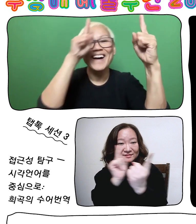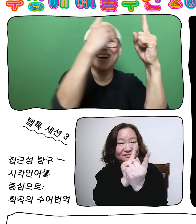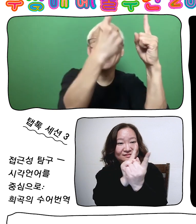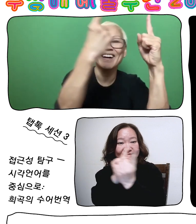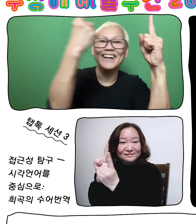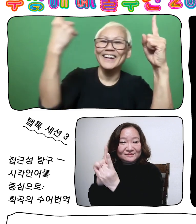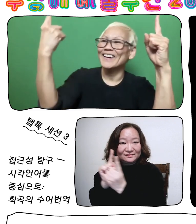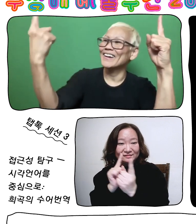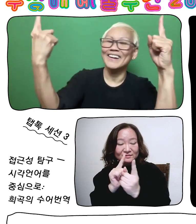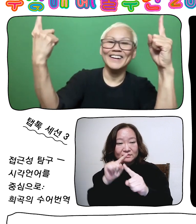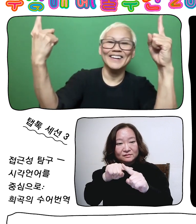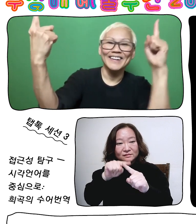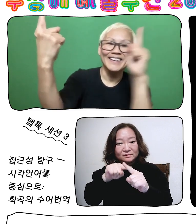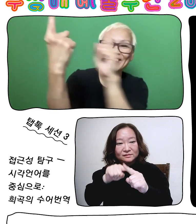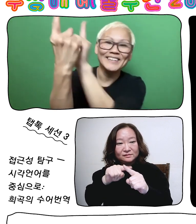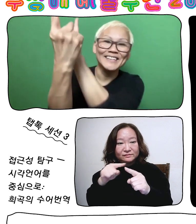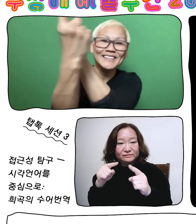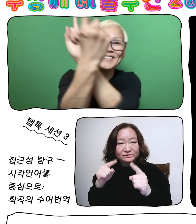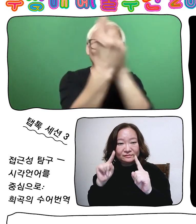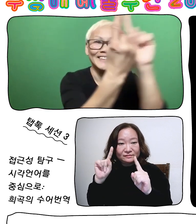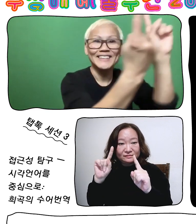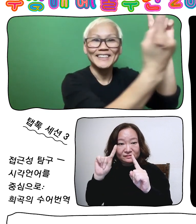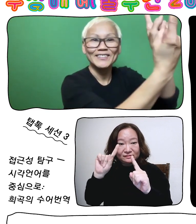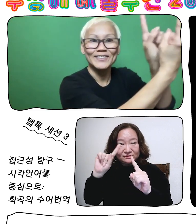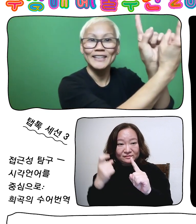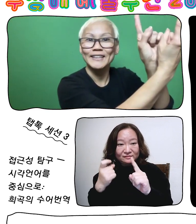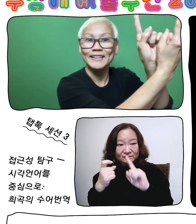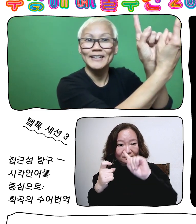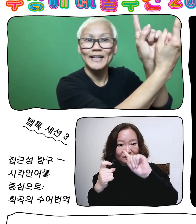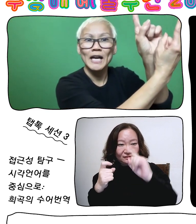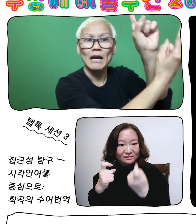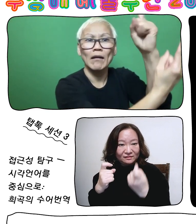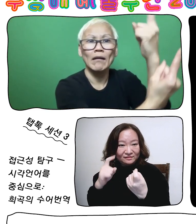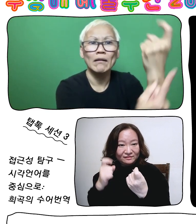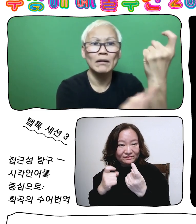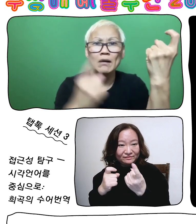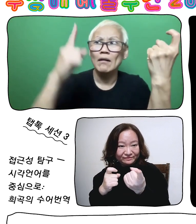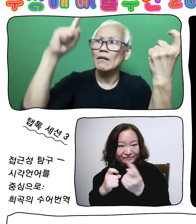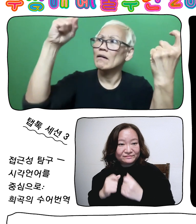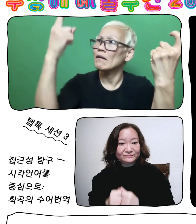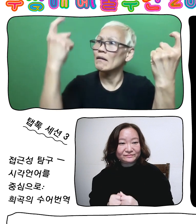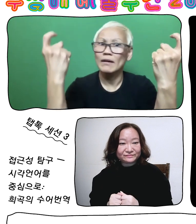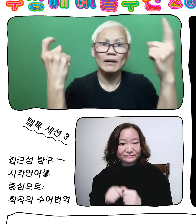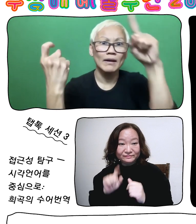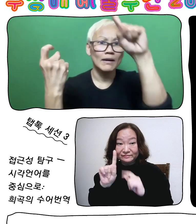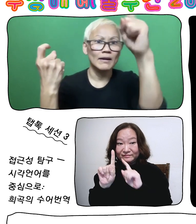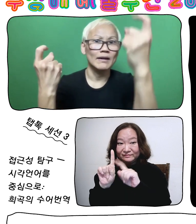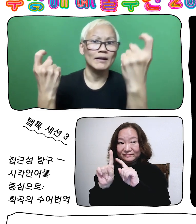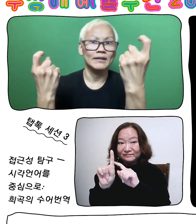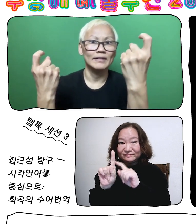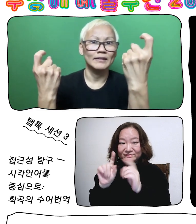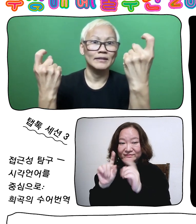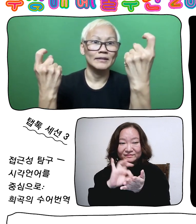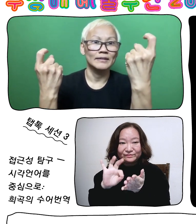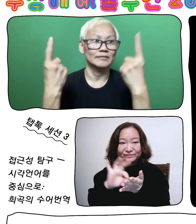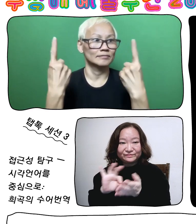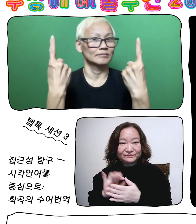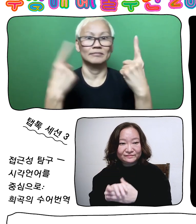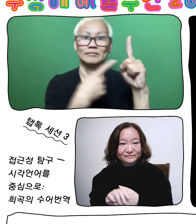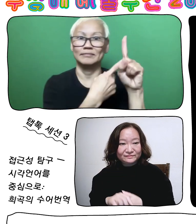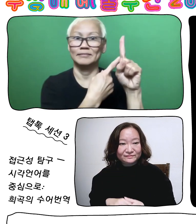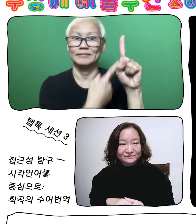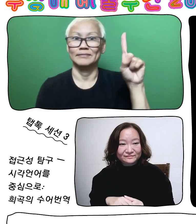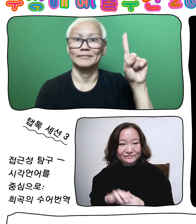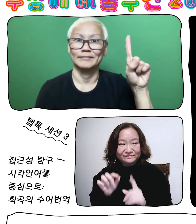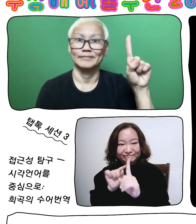양쪽 검지손가락이 만난다면 즐겁게 두 사람이 만난다는 의미입니다. 검지를 구부리면 허리가 굽은 나이가